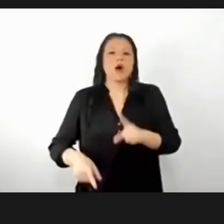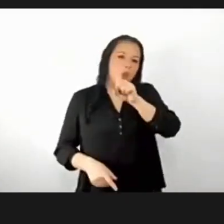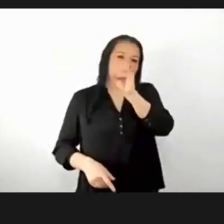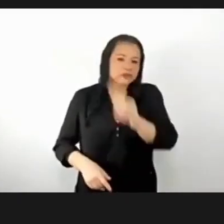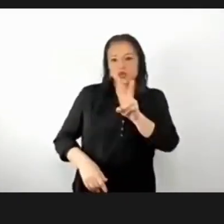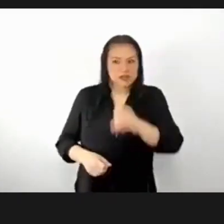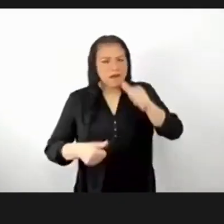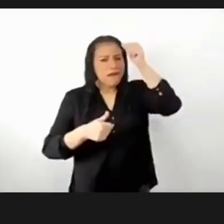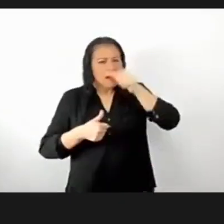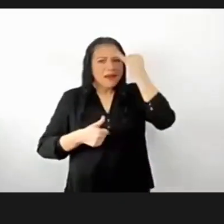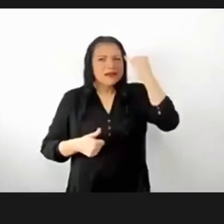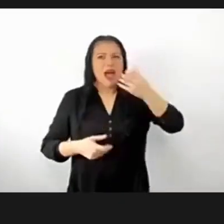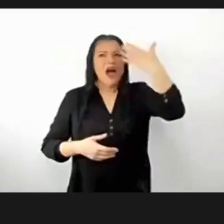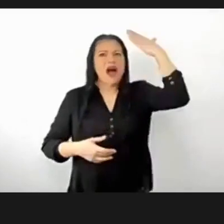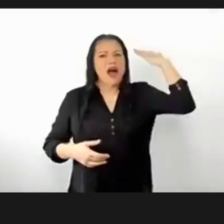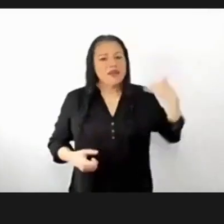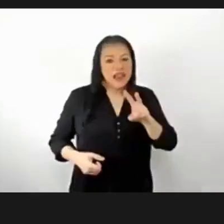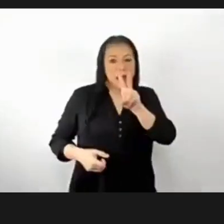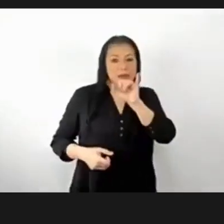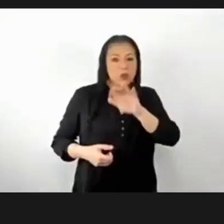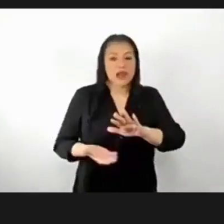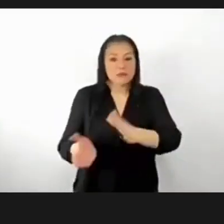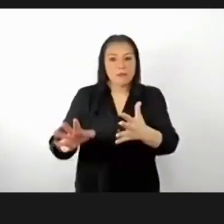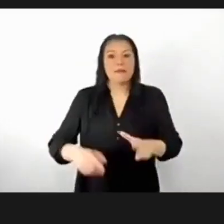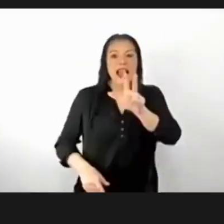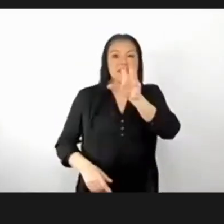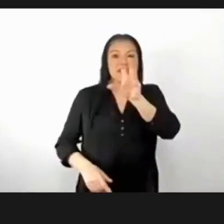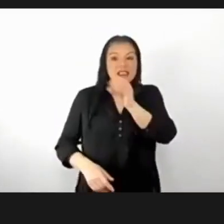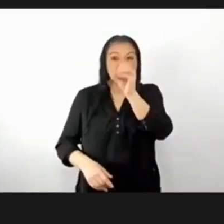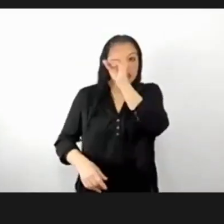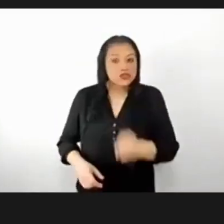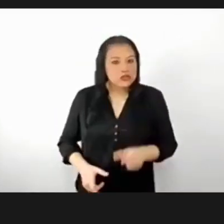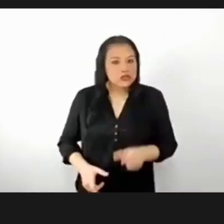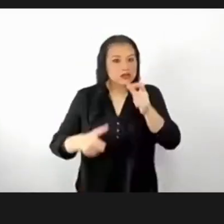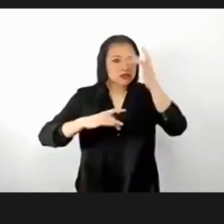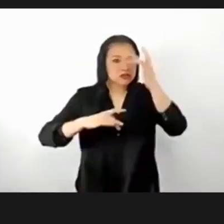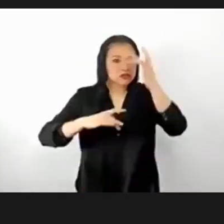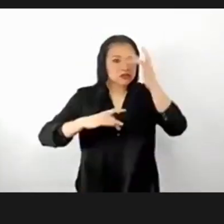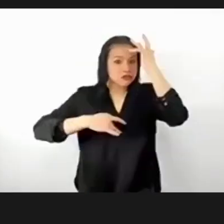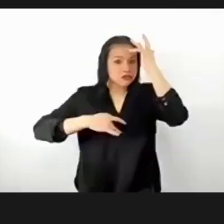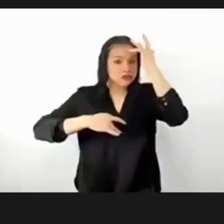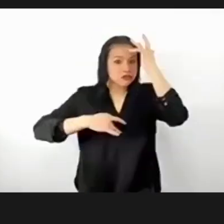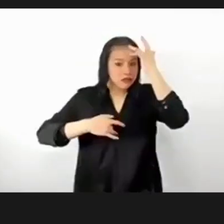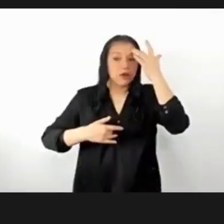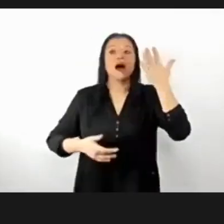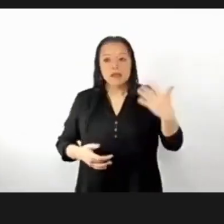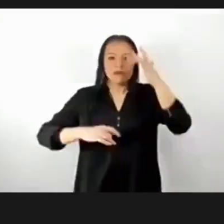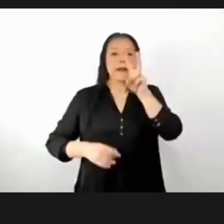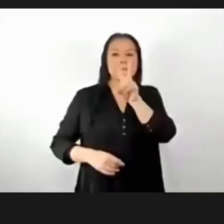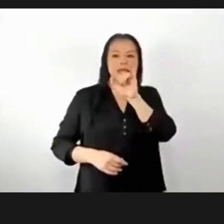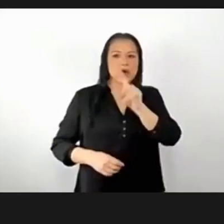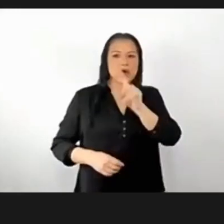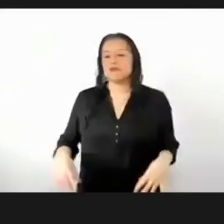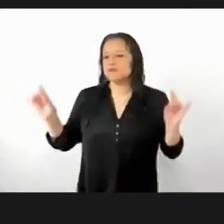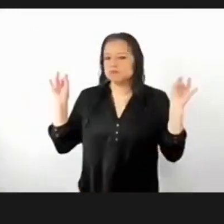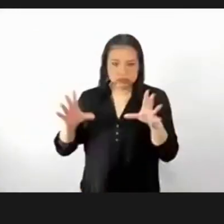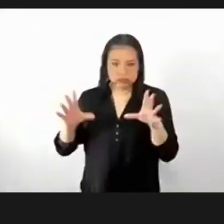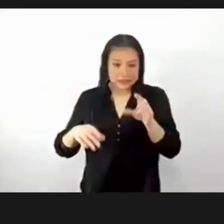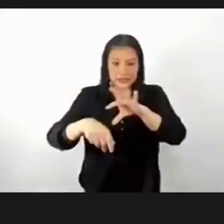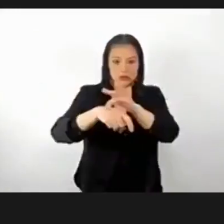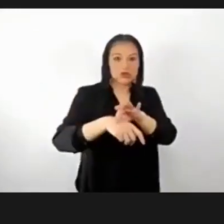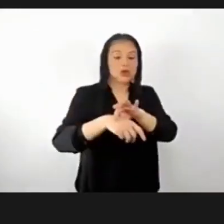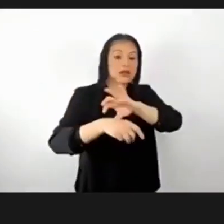imaginan cómo sería en esa época una enfermedad que mataba al 30%? Y así era la viruela, era terrible.